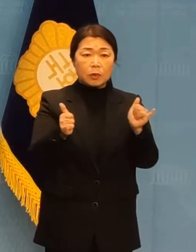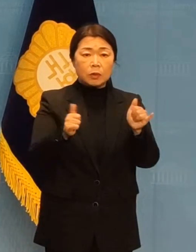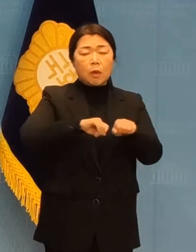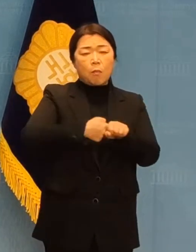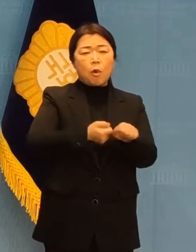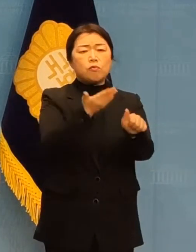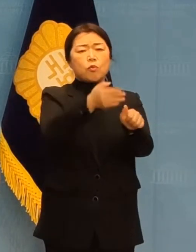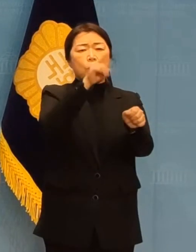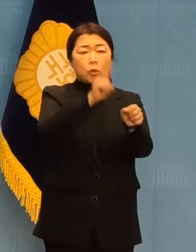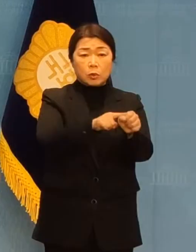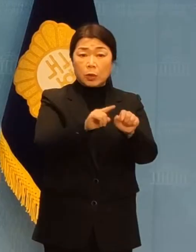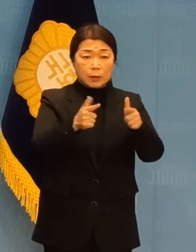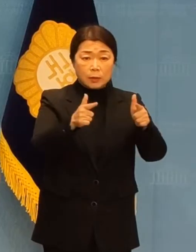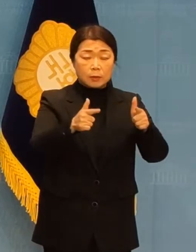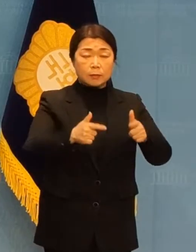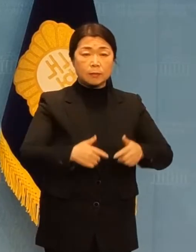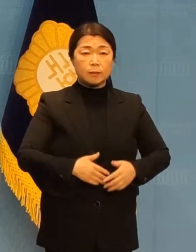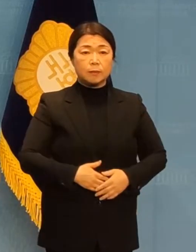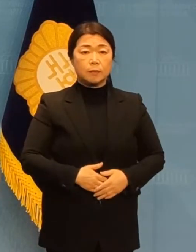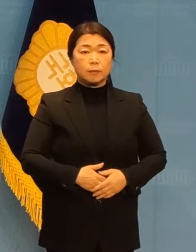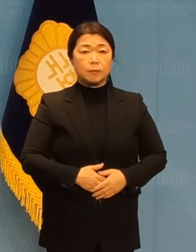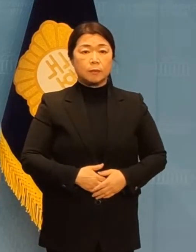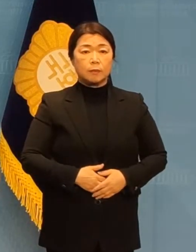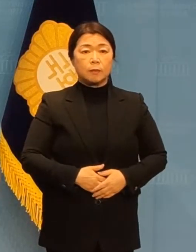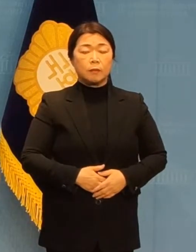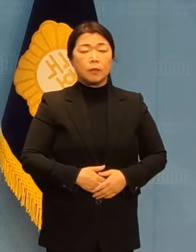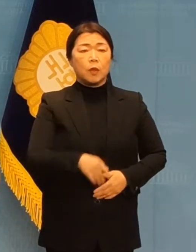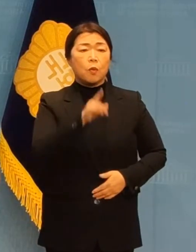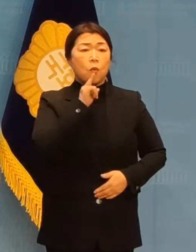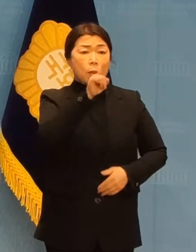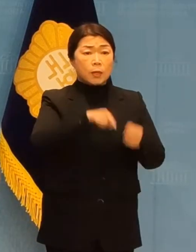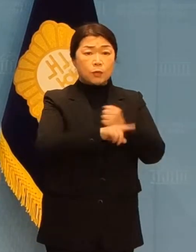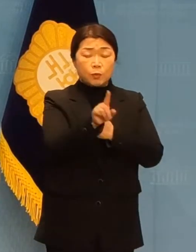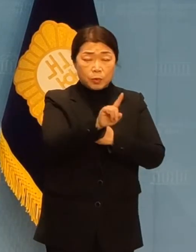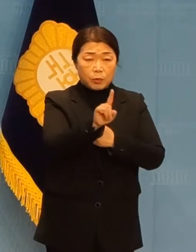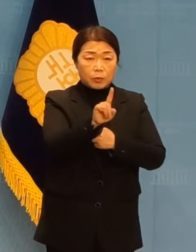처벌이 목적이 아닙니다. 이들을 고발한 이유는